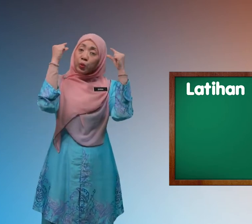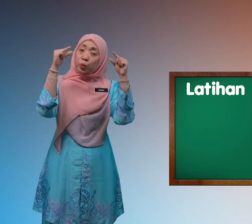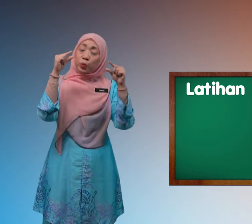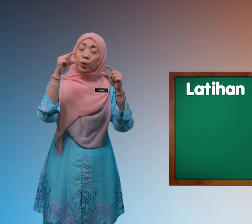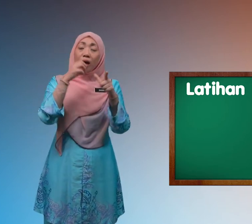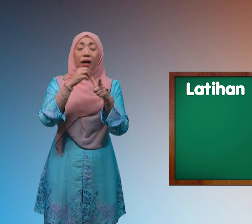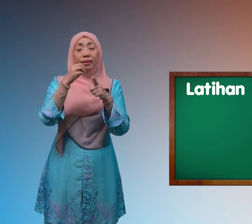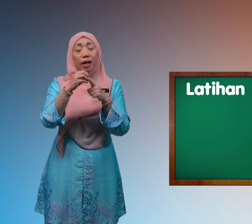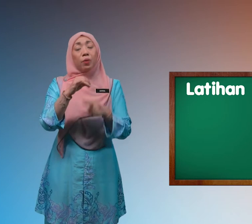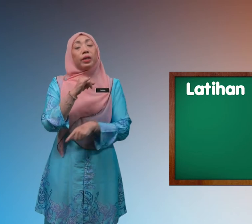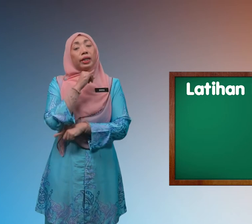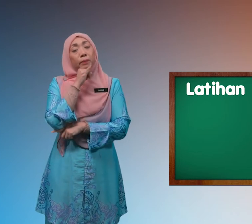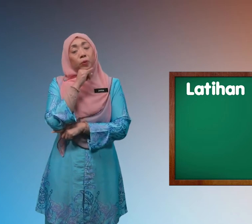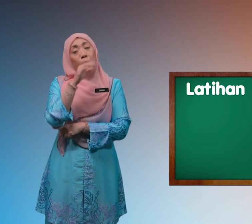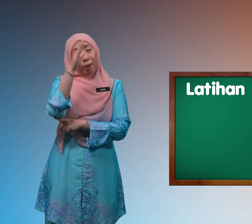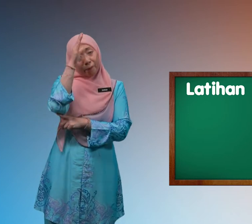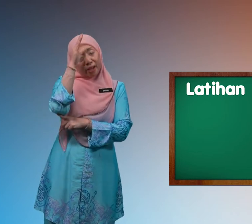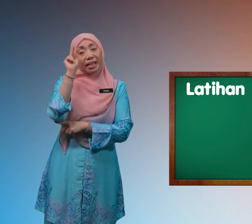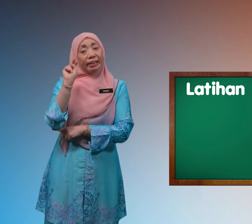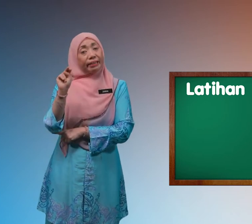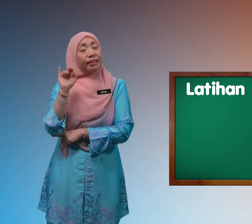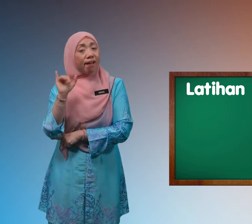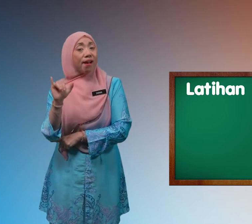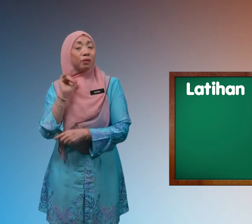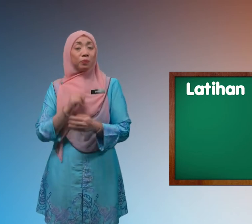guru-guru atau ibu bapa nanti, ya.